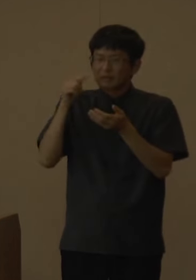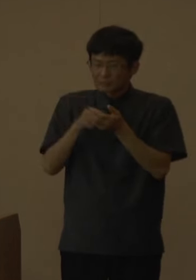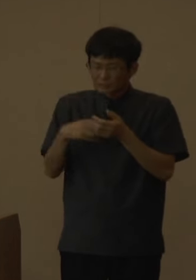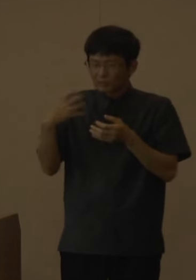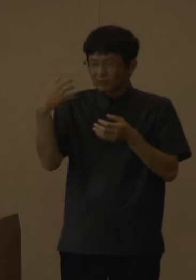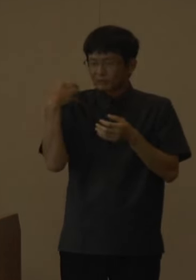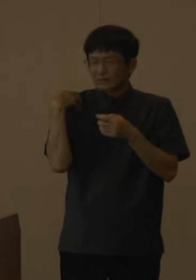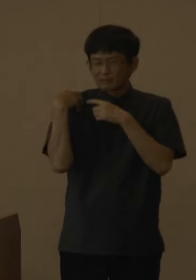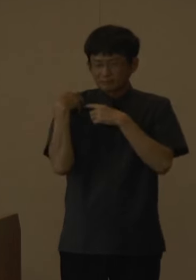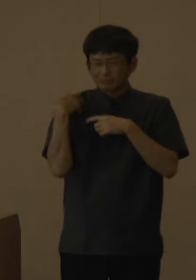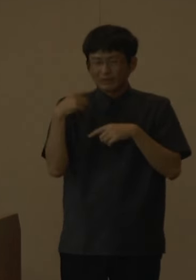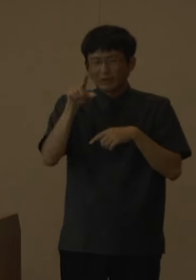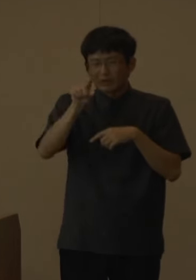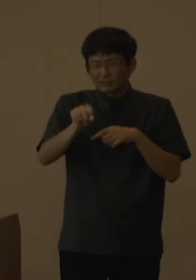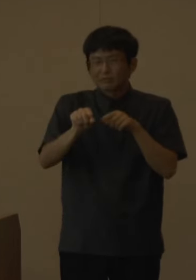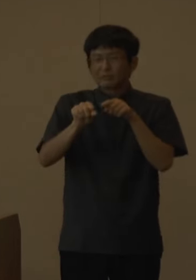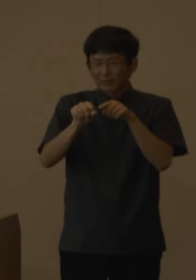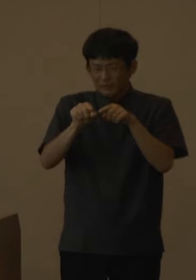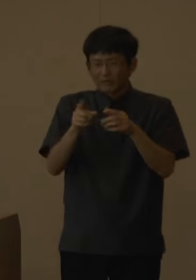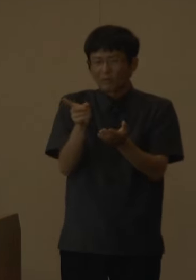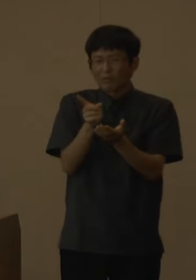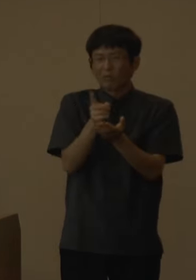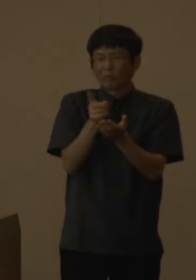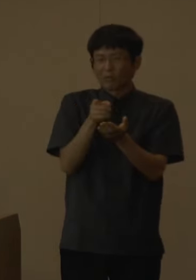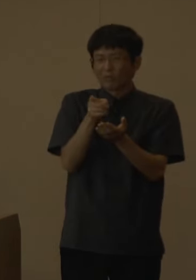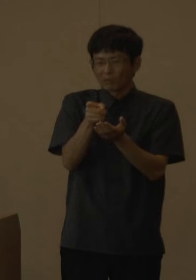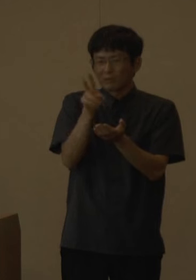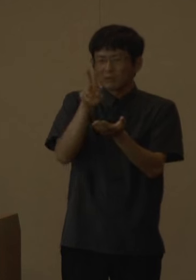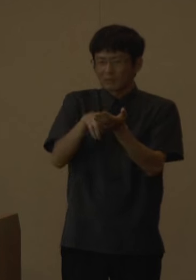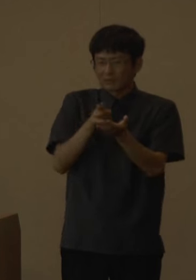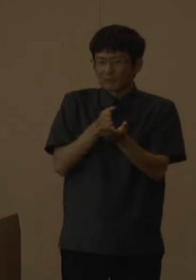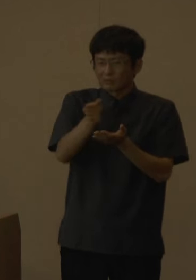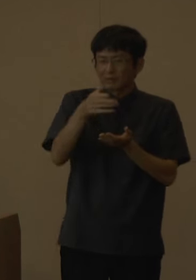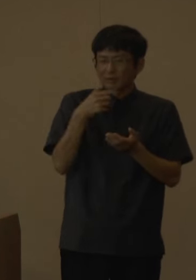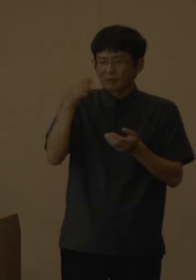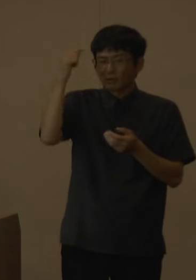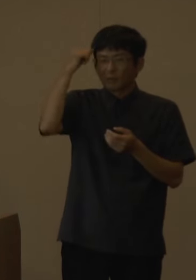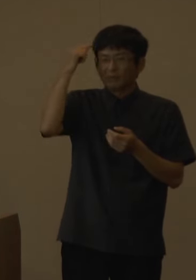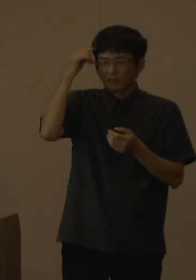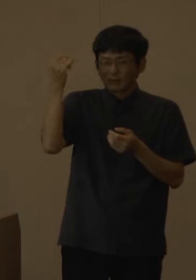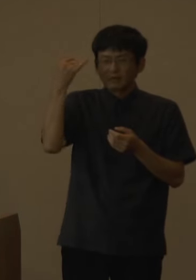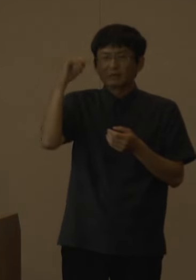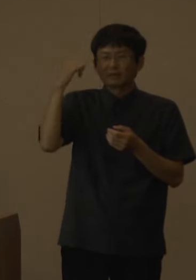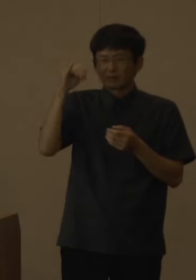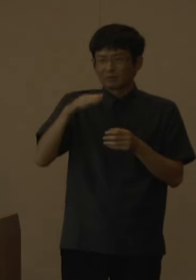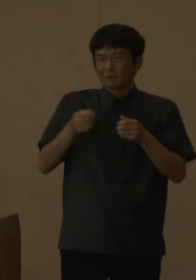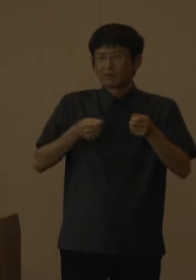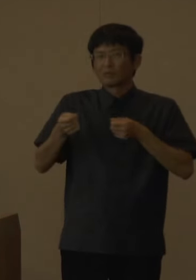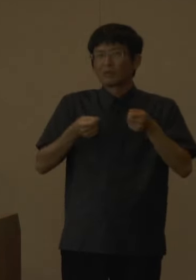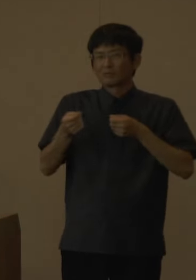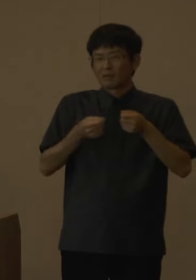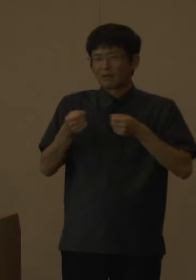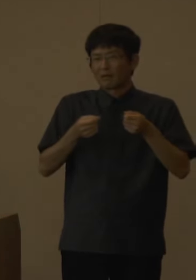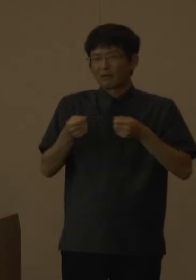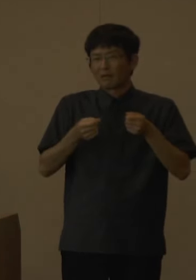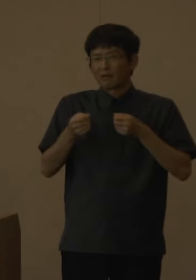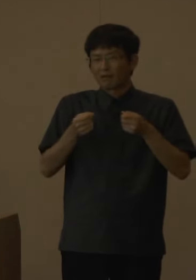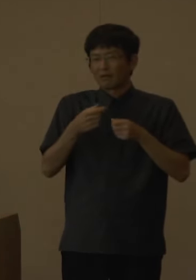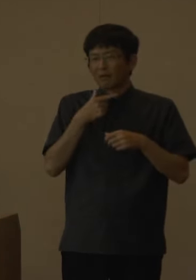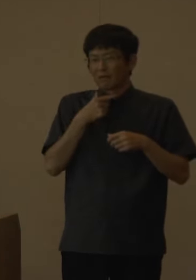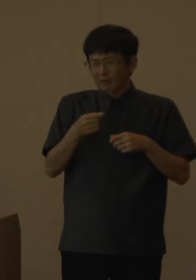担感の少ないそういうような方向性で進めていきたいということで の意見を、調整させていければと、